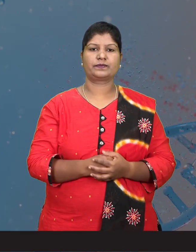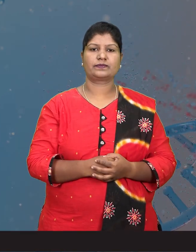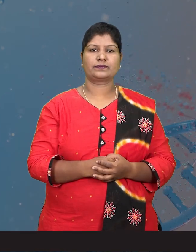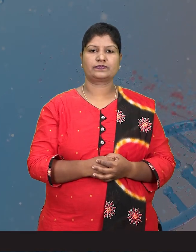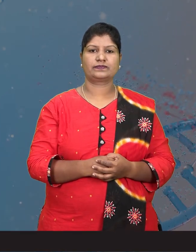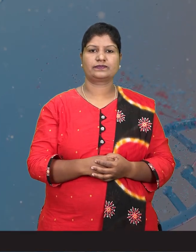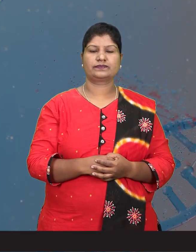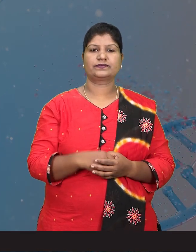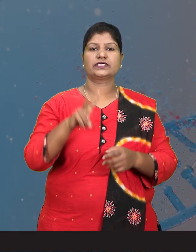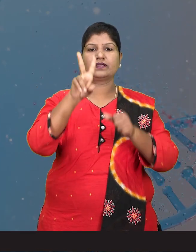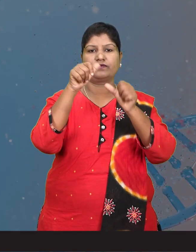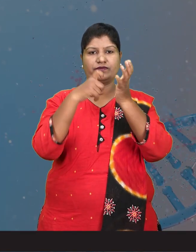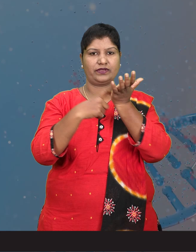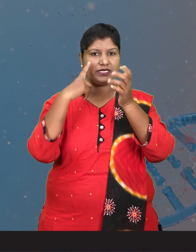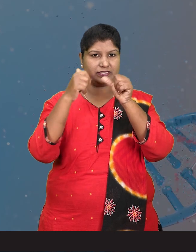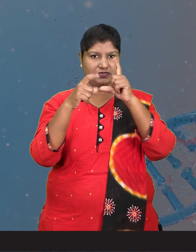विविधताएं,